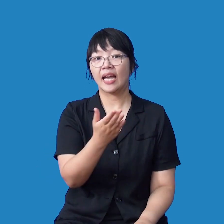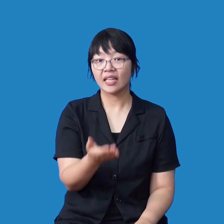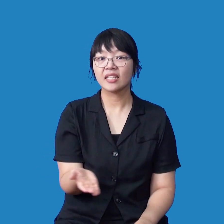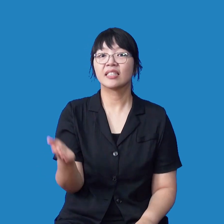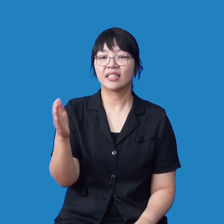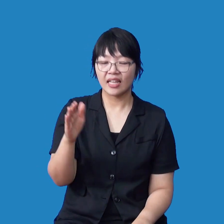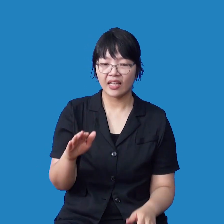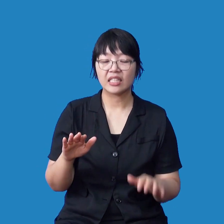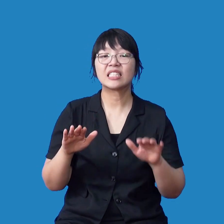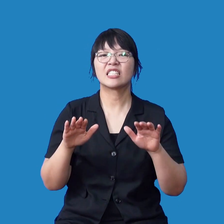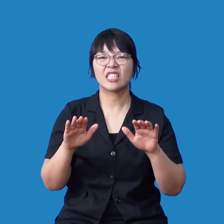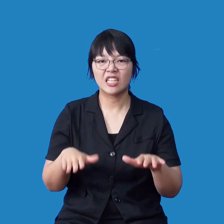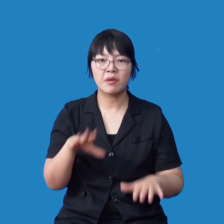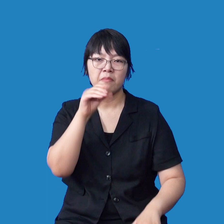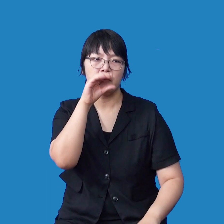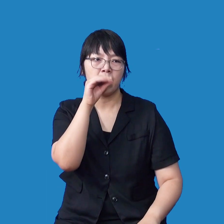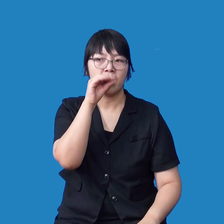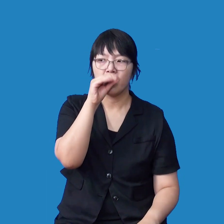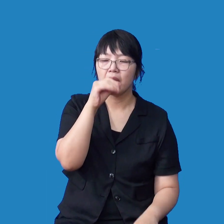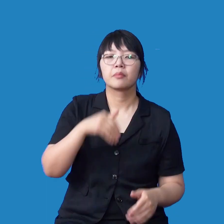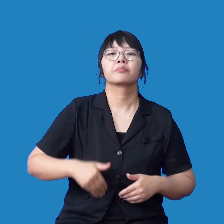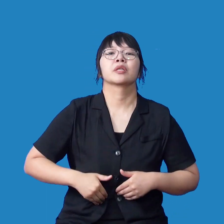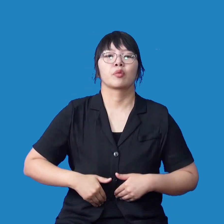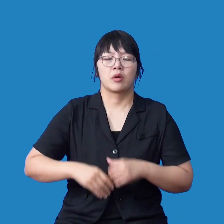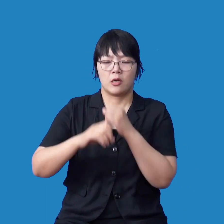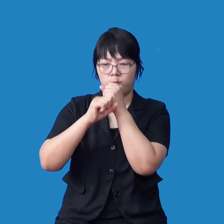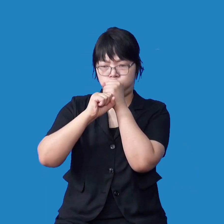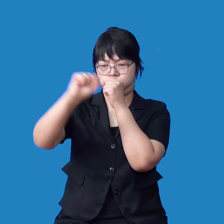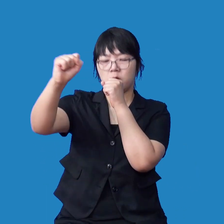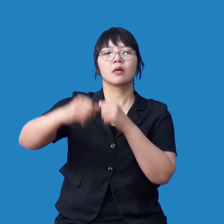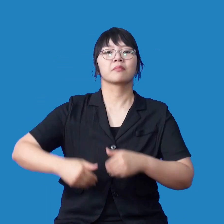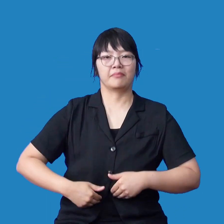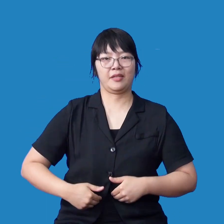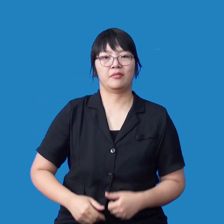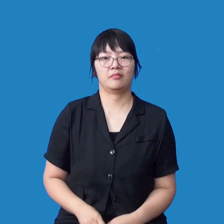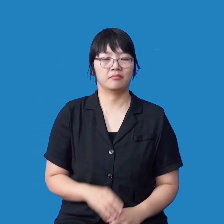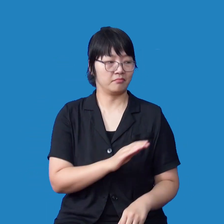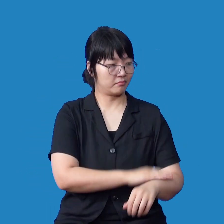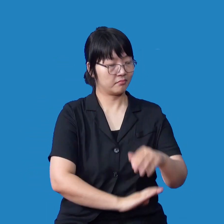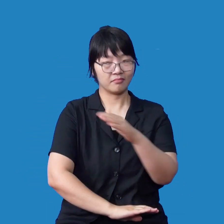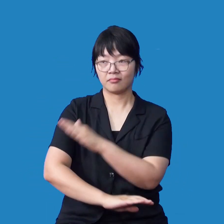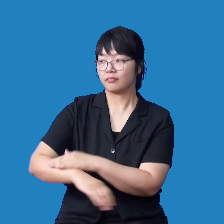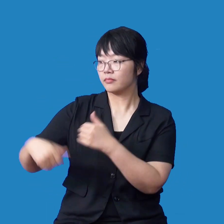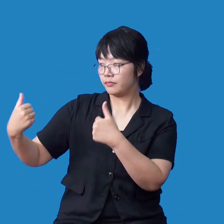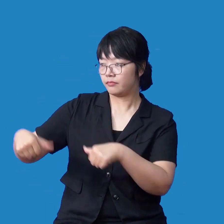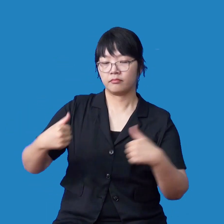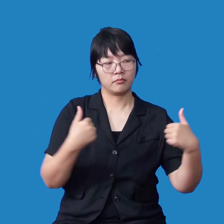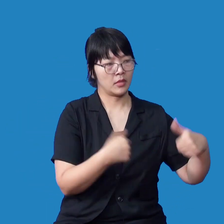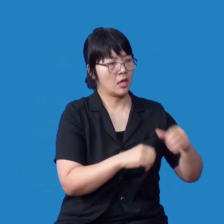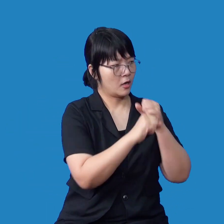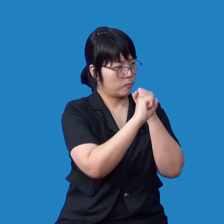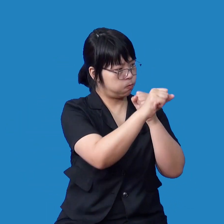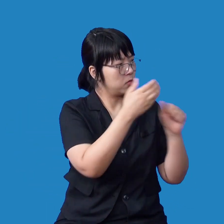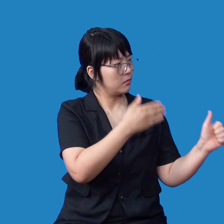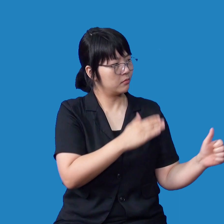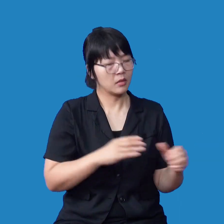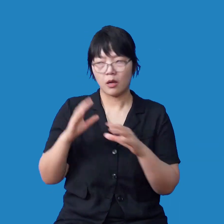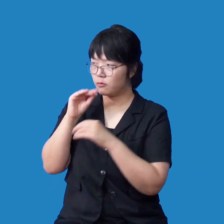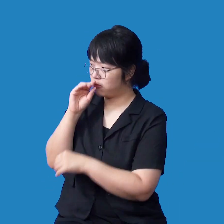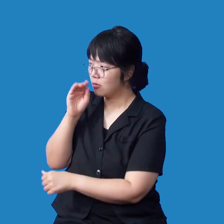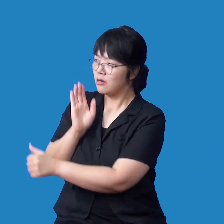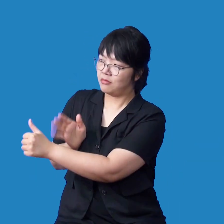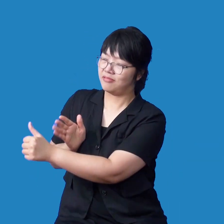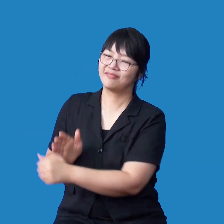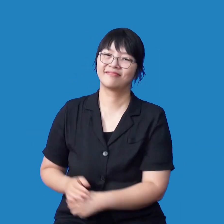때입니다. 옆에 사람을 쳐다보고 나팔 붑시다. 한번 해보세요. 시작. 나발 붑시다. 이렇게. 네, 지금은